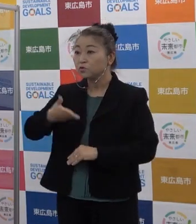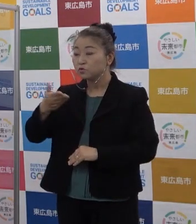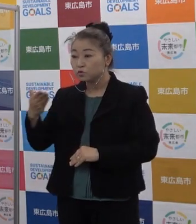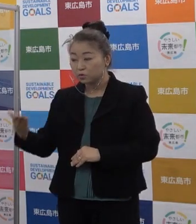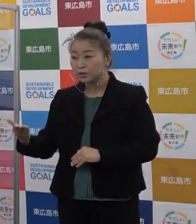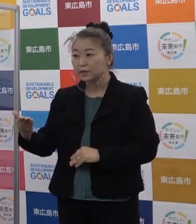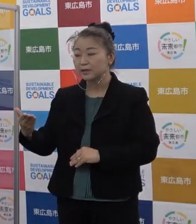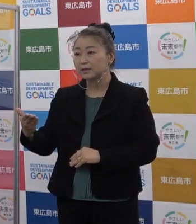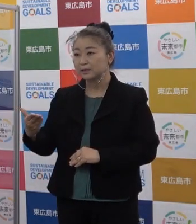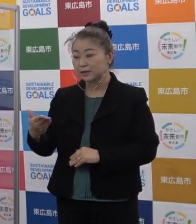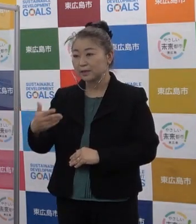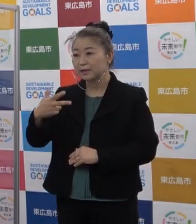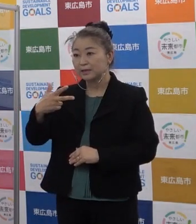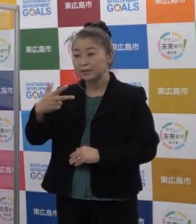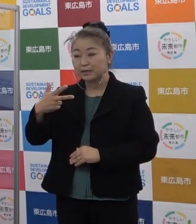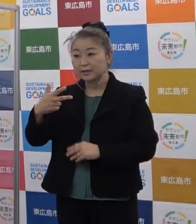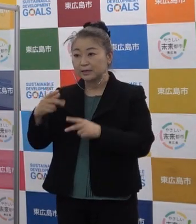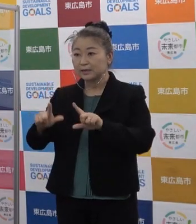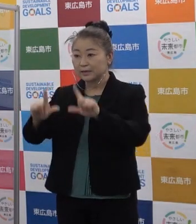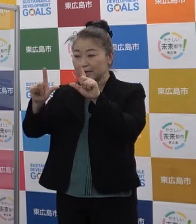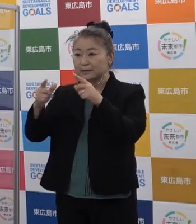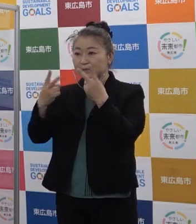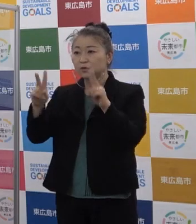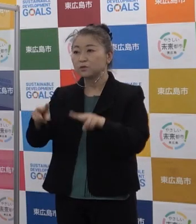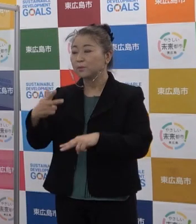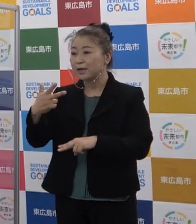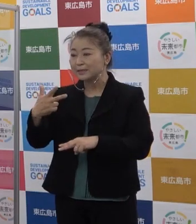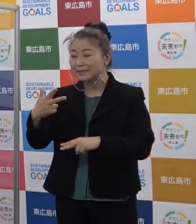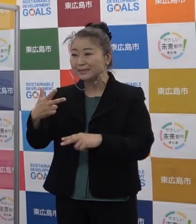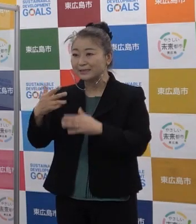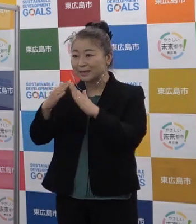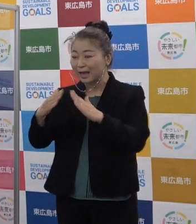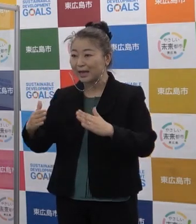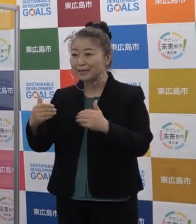の選挙でありますけれども、